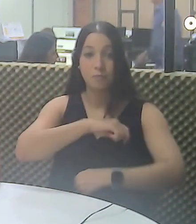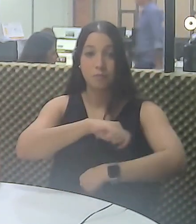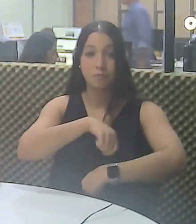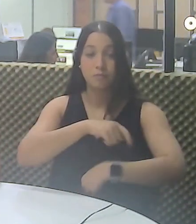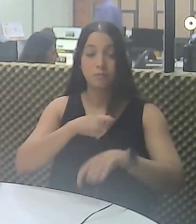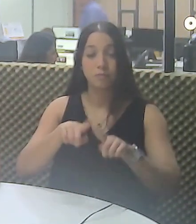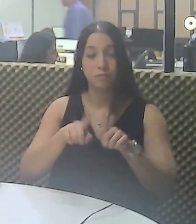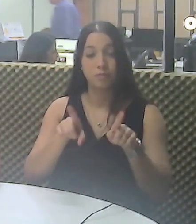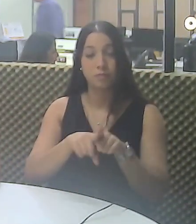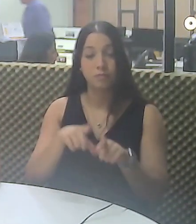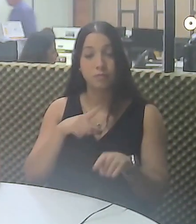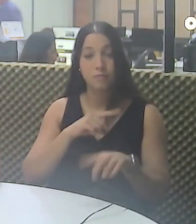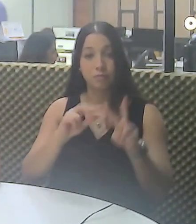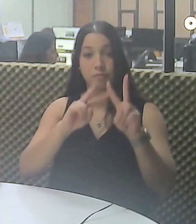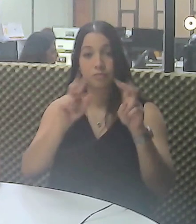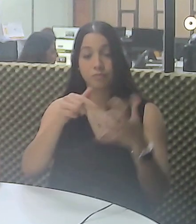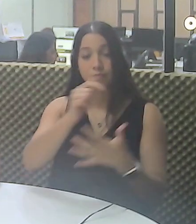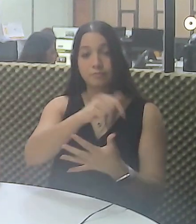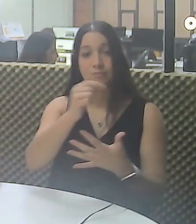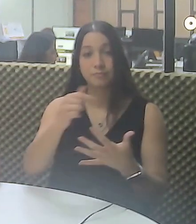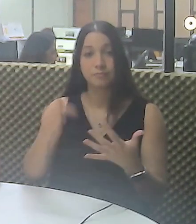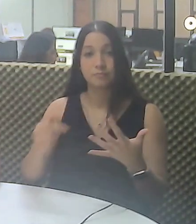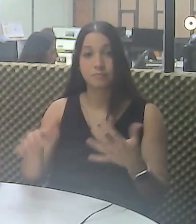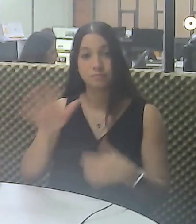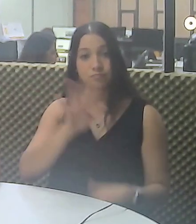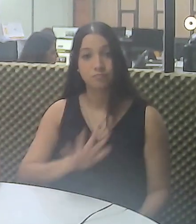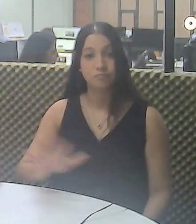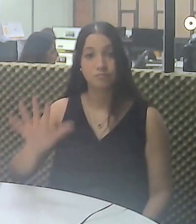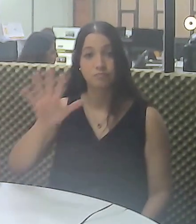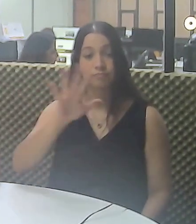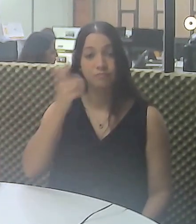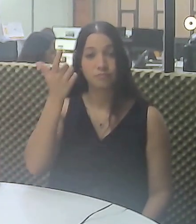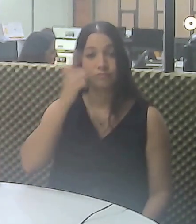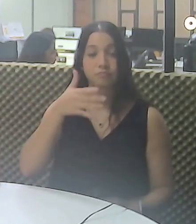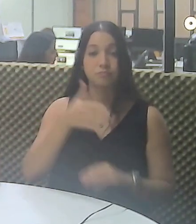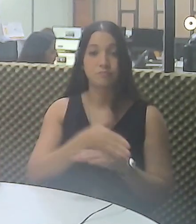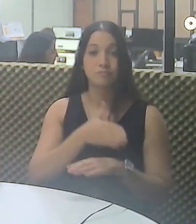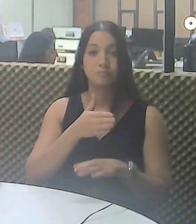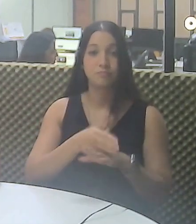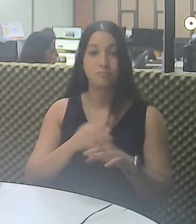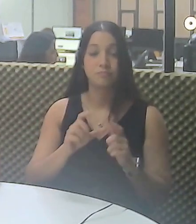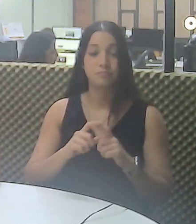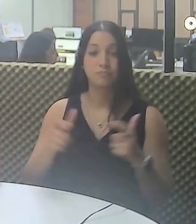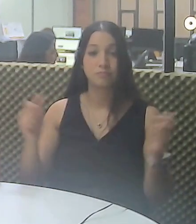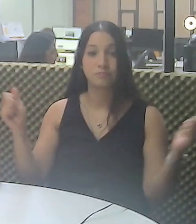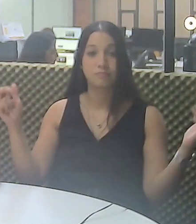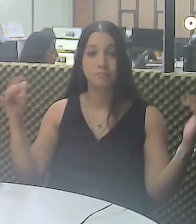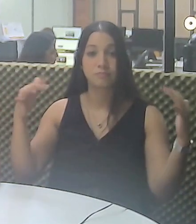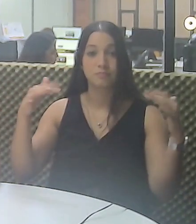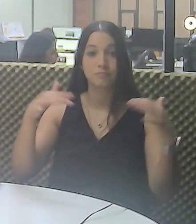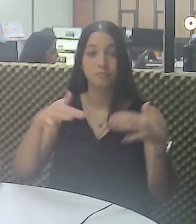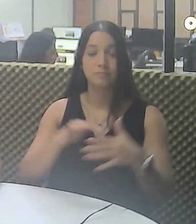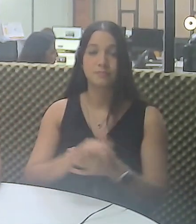há também outros assuntos que serão mais gerais, permitindo a participação de mais pessoas.